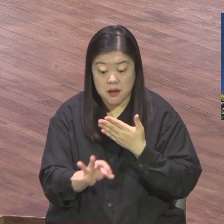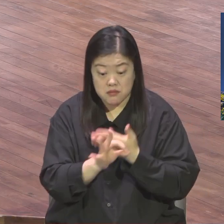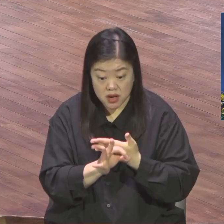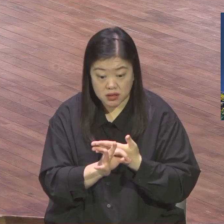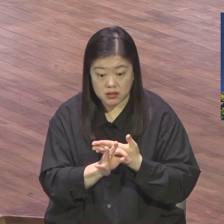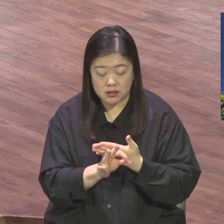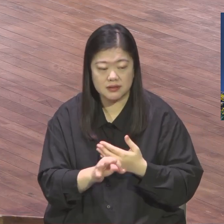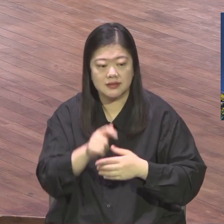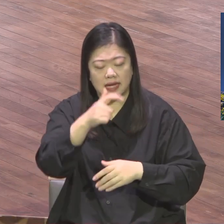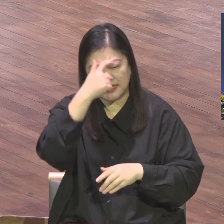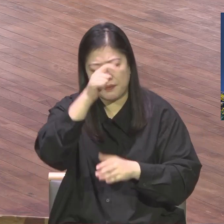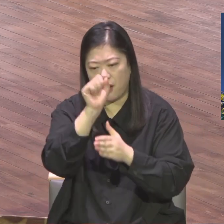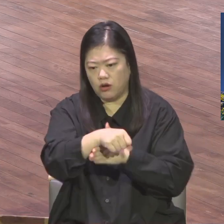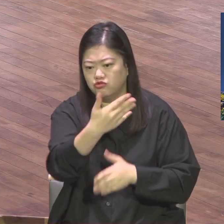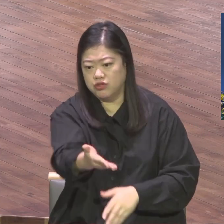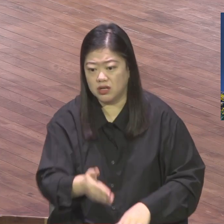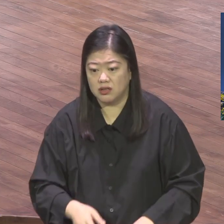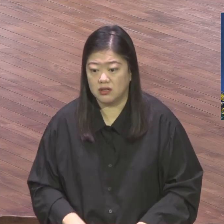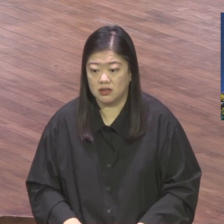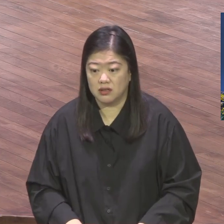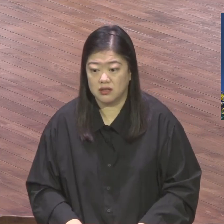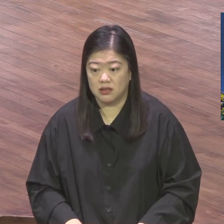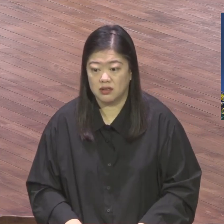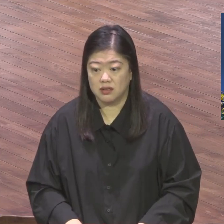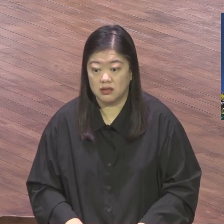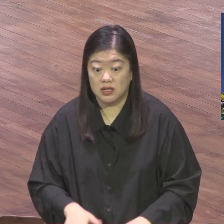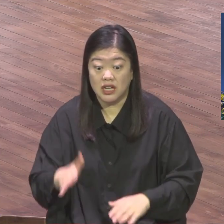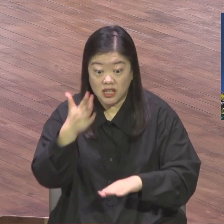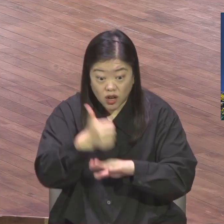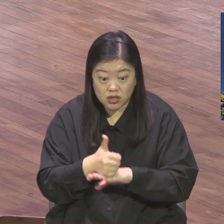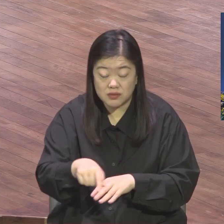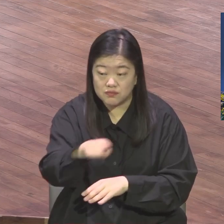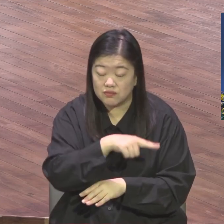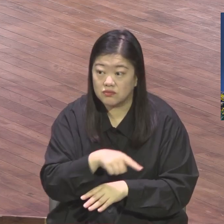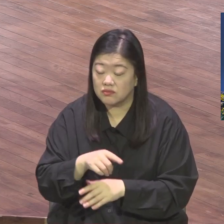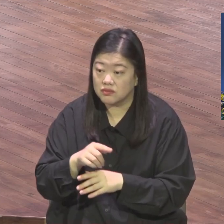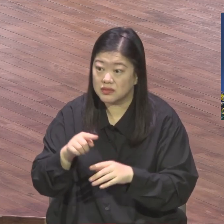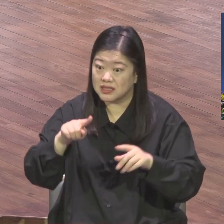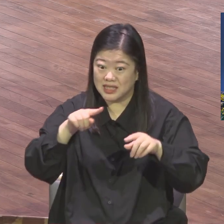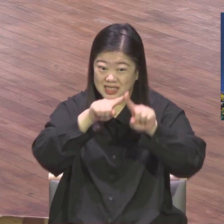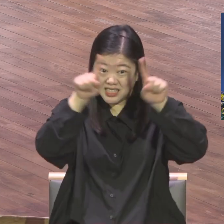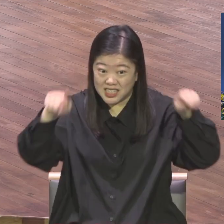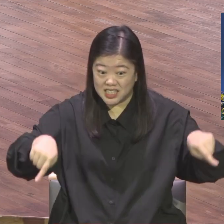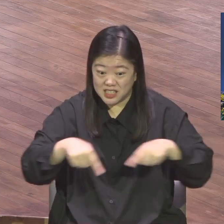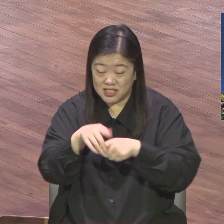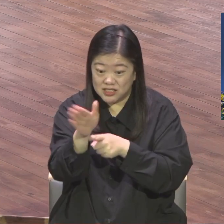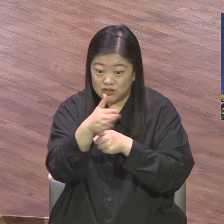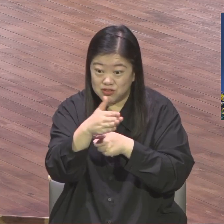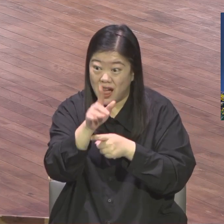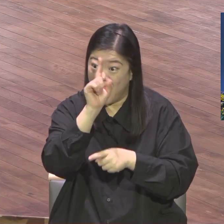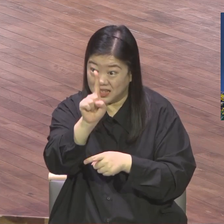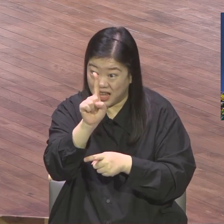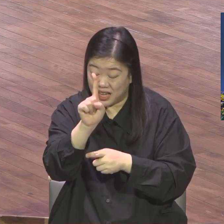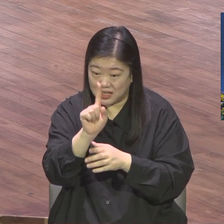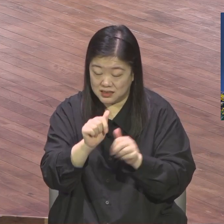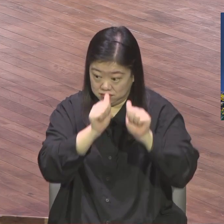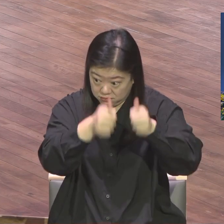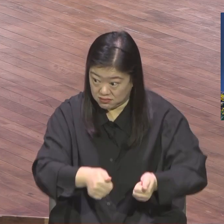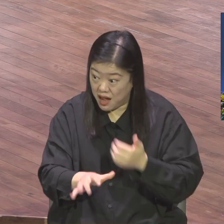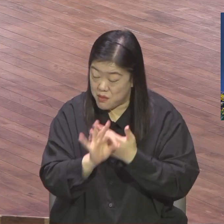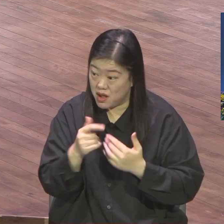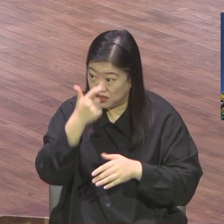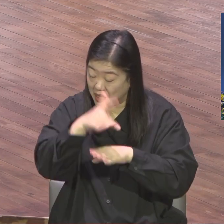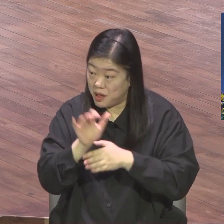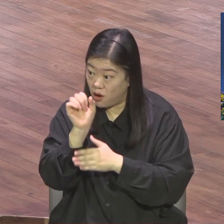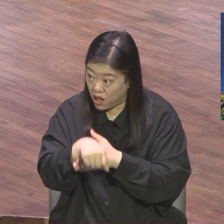예배 드리기로 총회가 결의했다니까. 그 황정기 목사님 절했어요. 그 평생